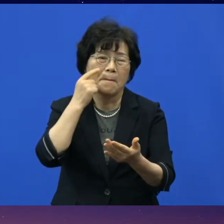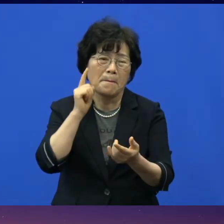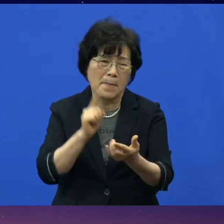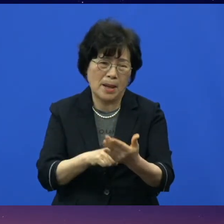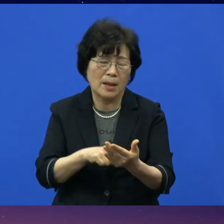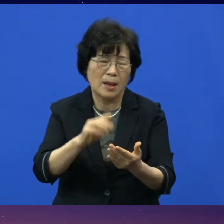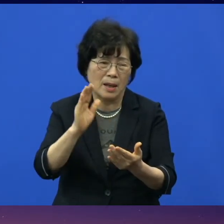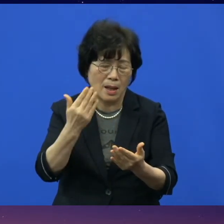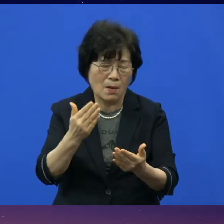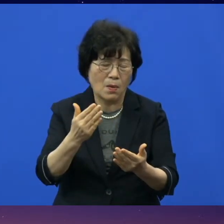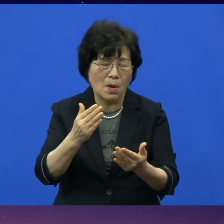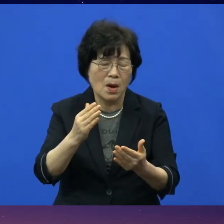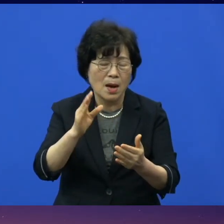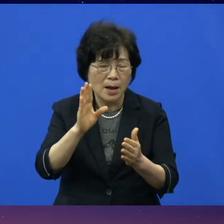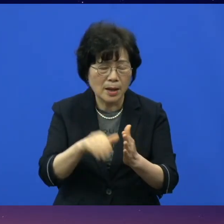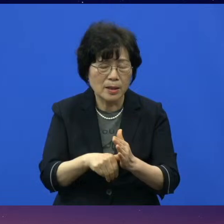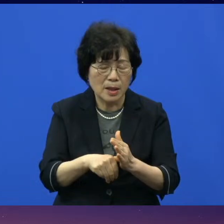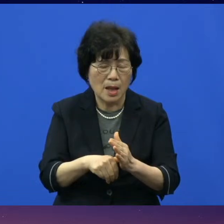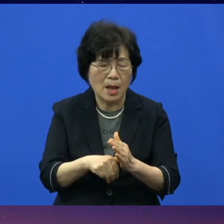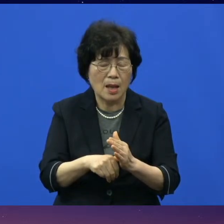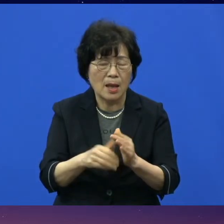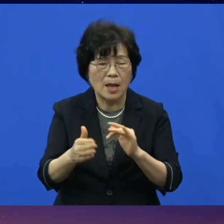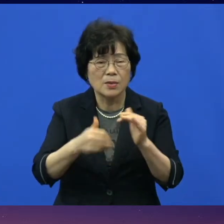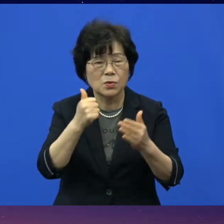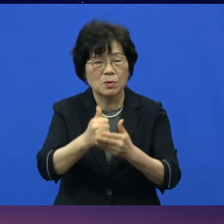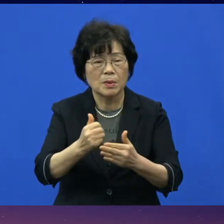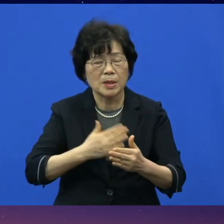그때 만난 예수가 내 인생을 비춰주는 거예요.